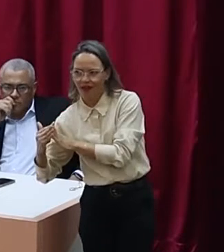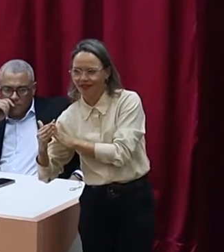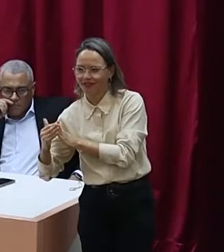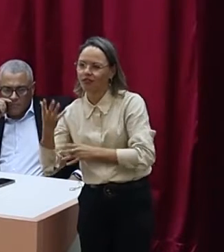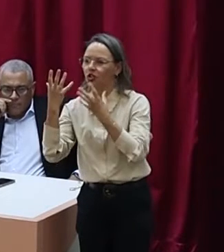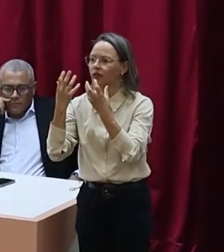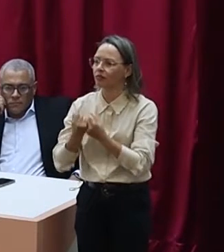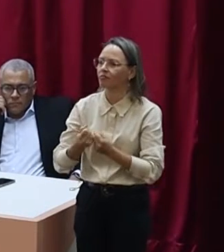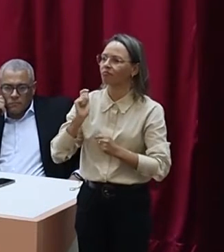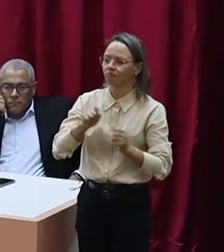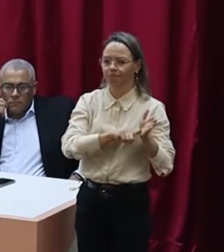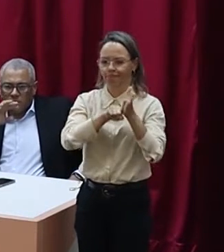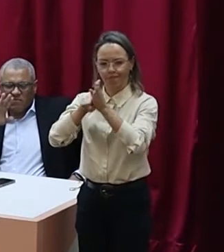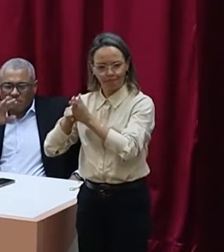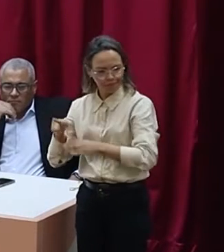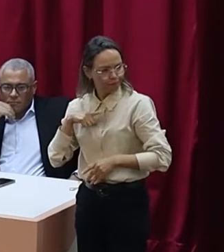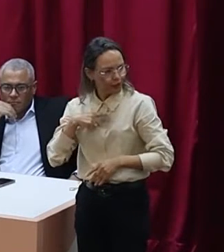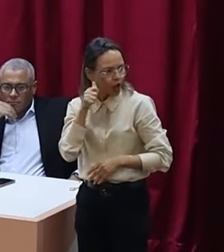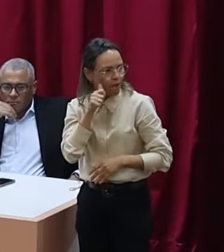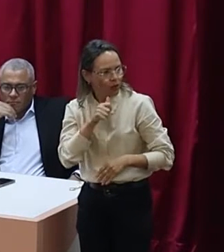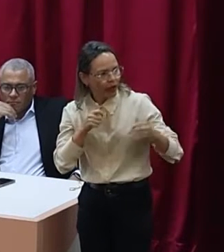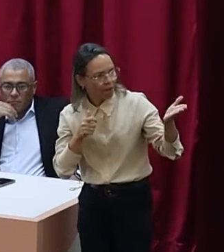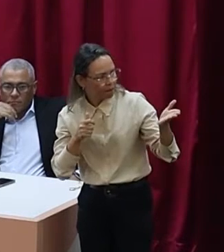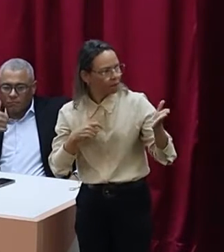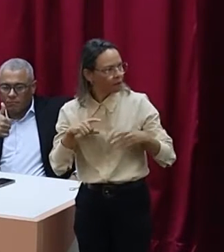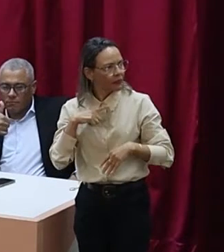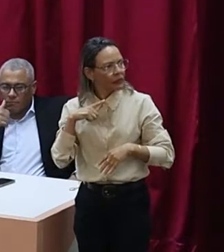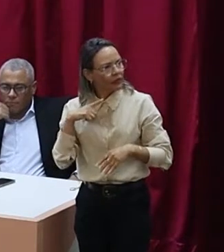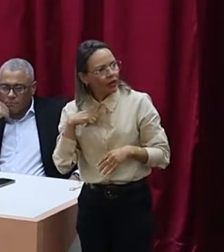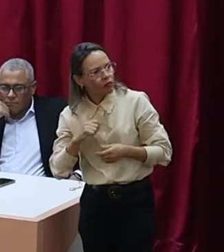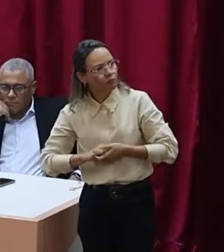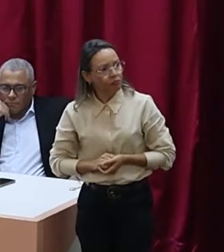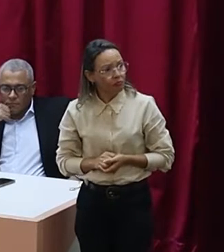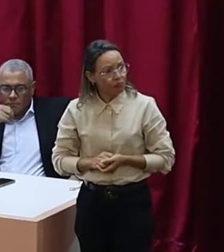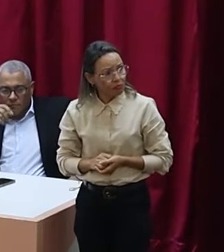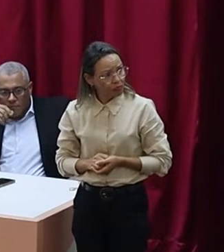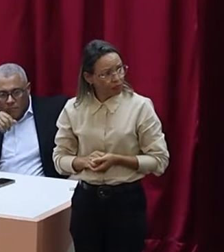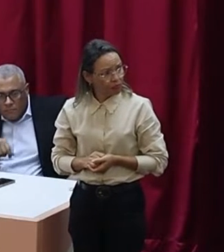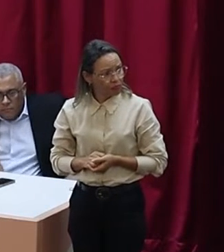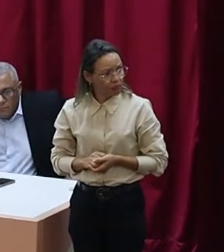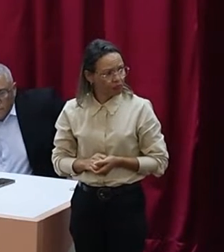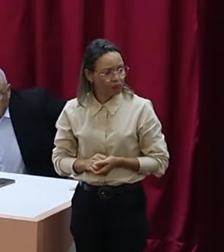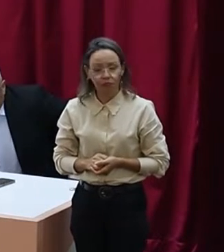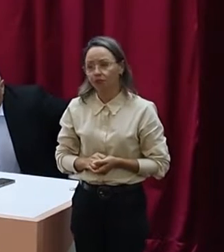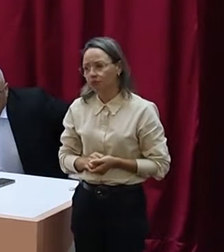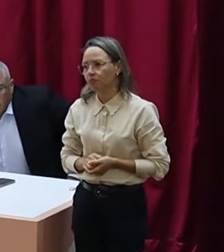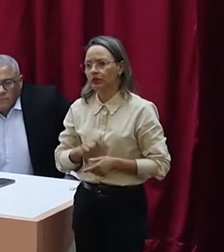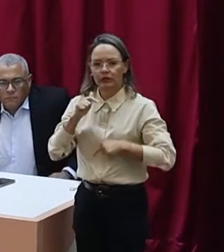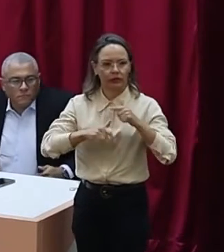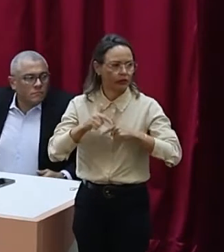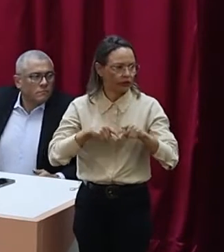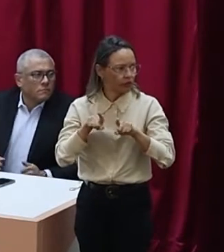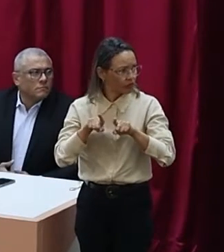E aí a gente tem a Adriana Facina, a Adriana Lopes e vários outros colegas também. E tenho trabalhado